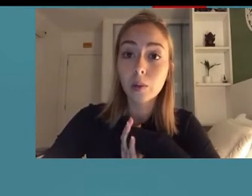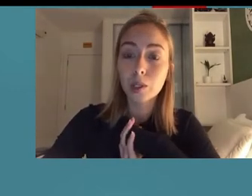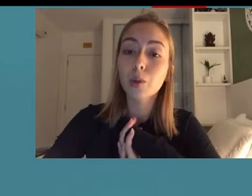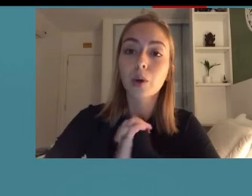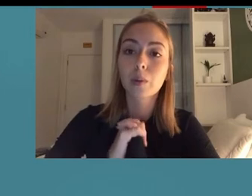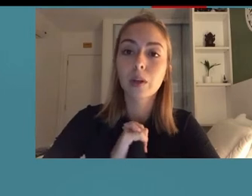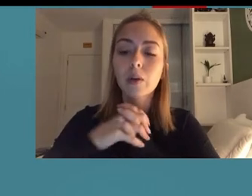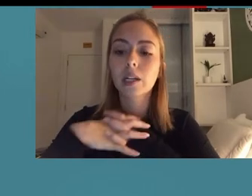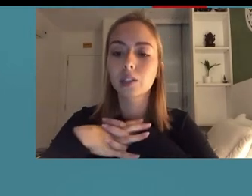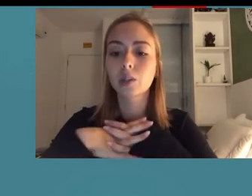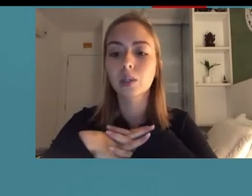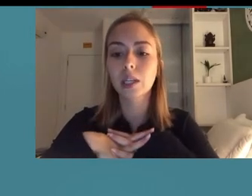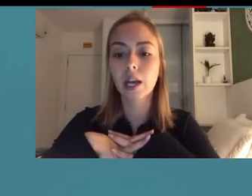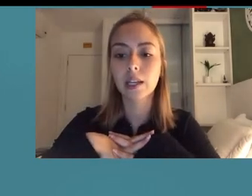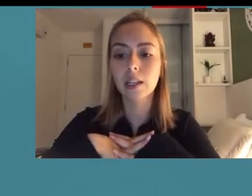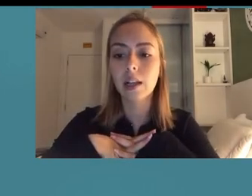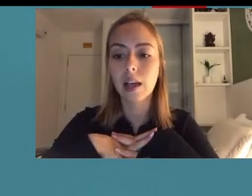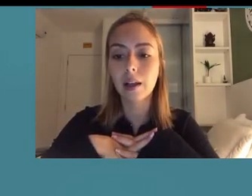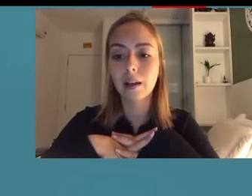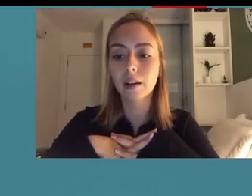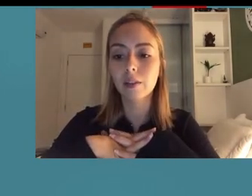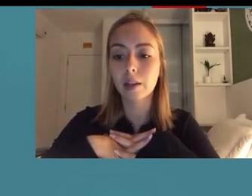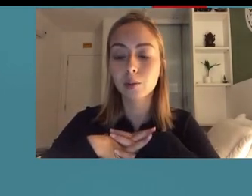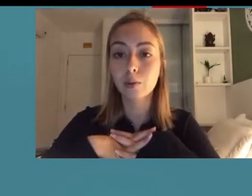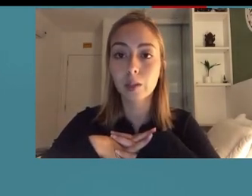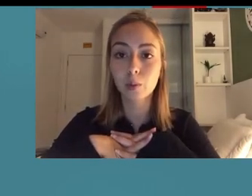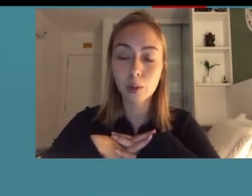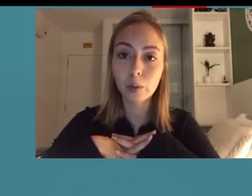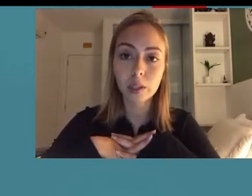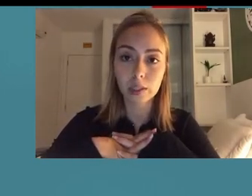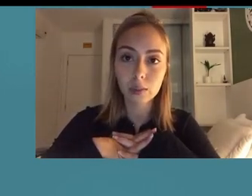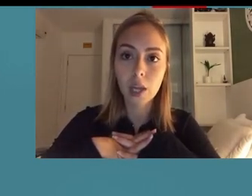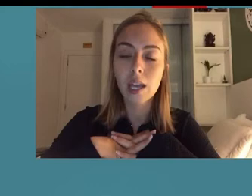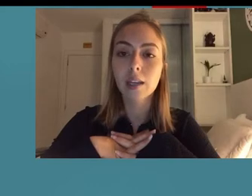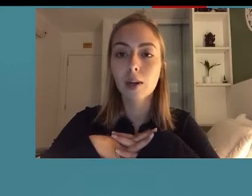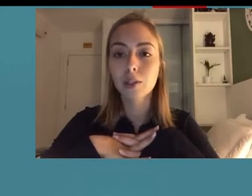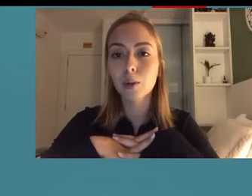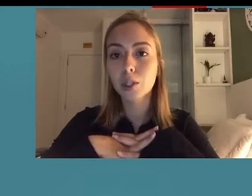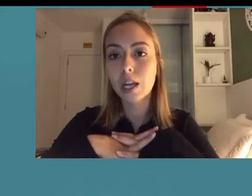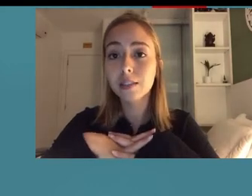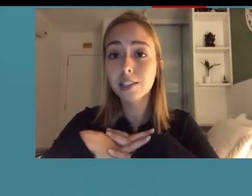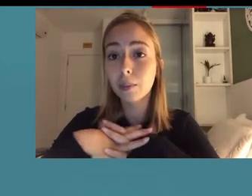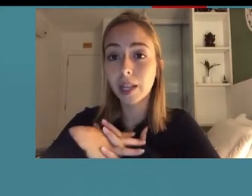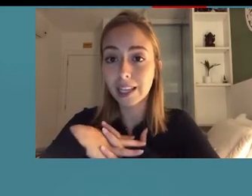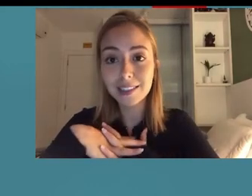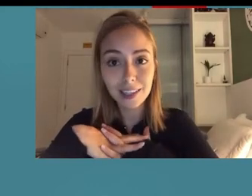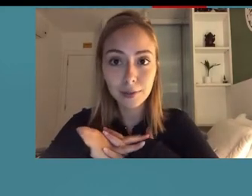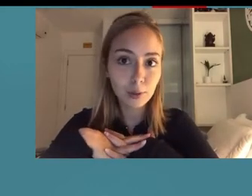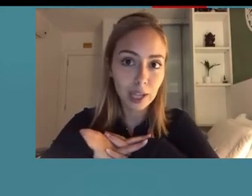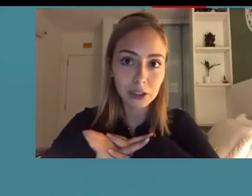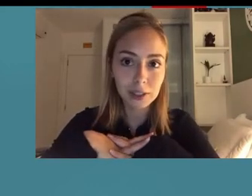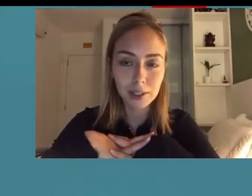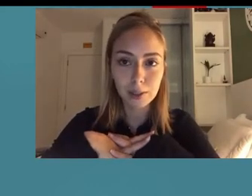justifico a minha escolha porque eu acredito que aqui falaram de um fato muito importante, que eu acho que é onde reside a beleza